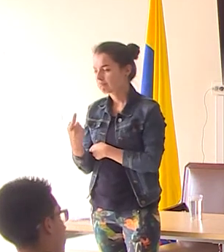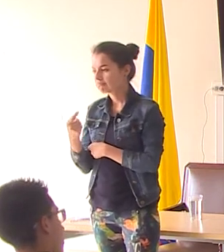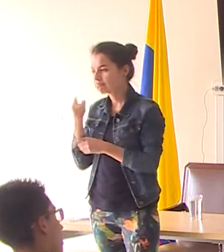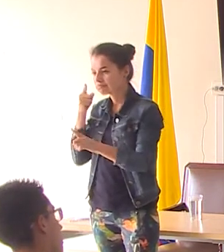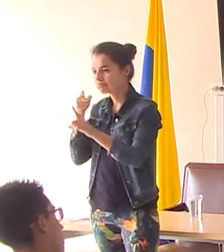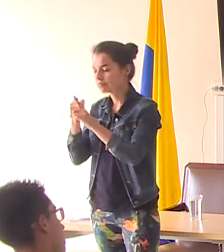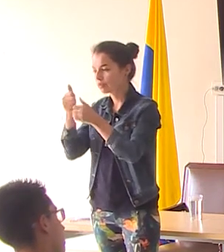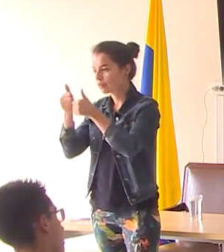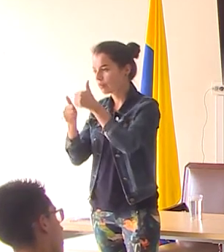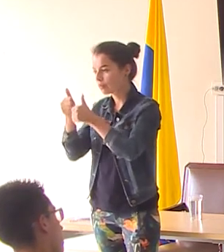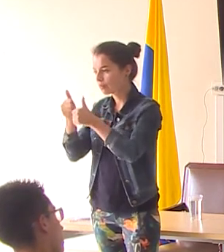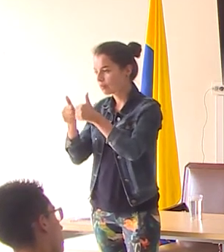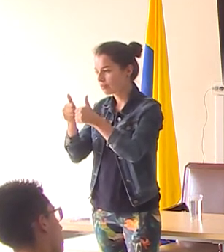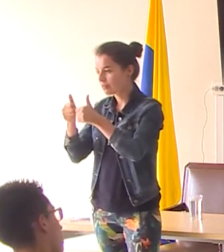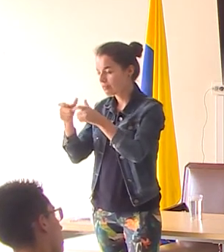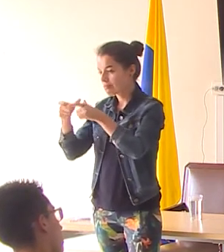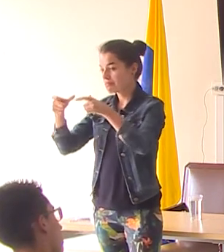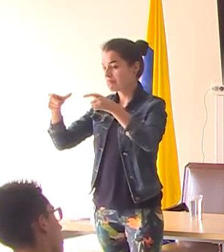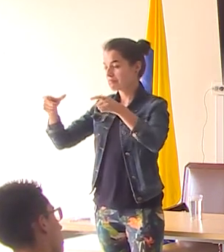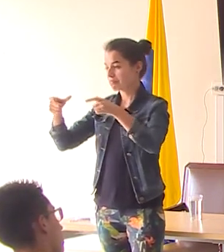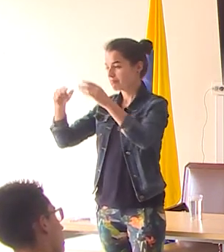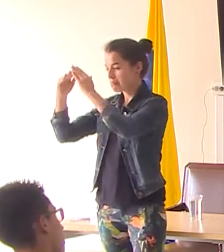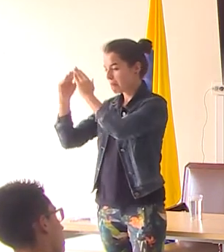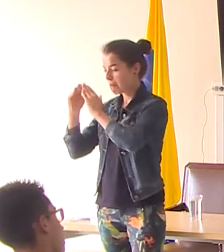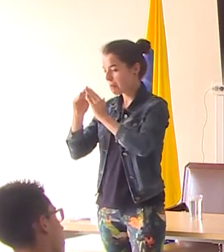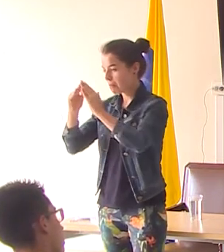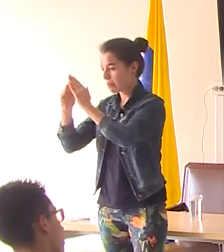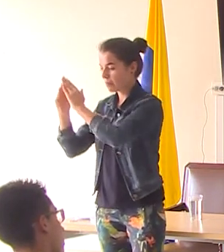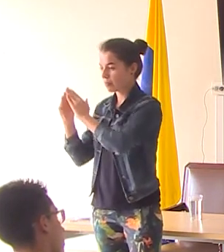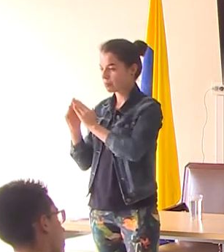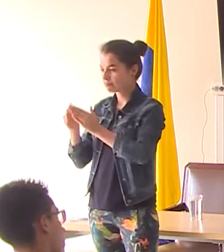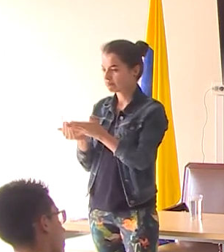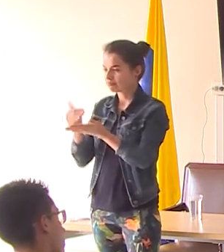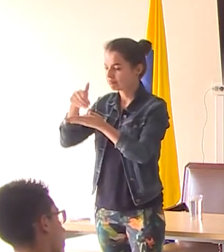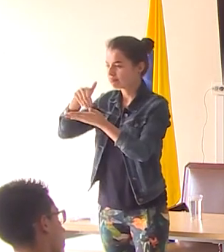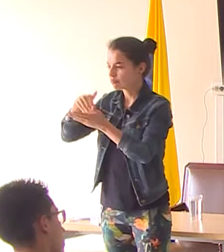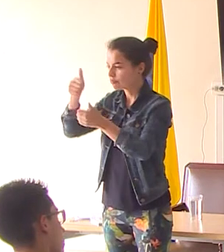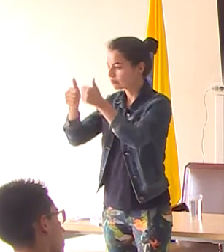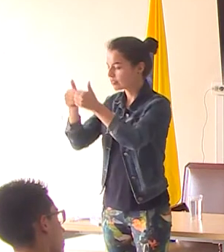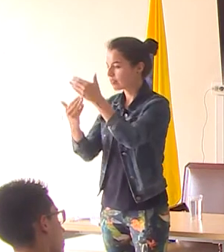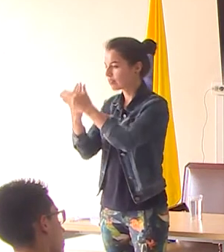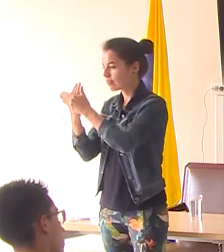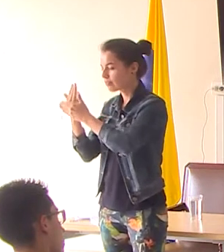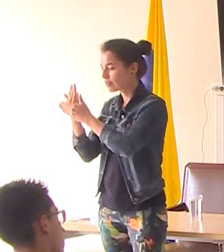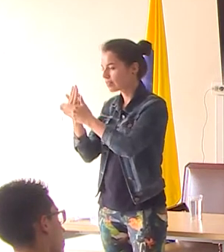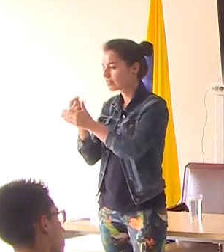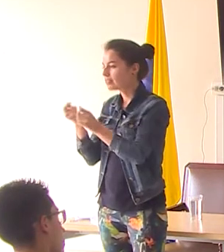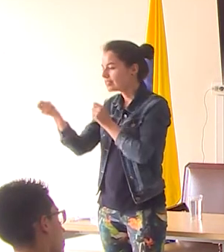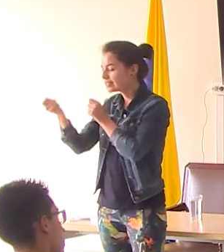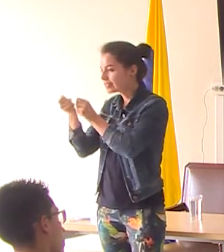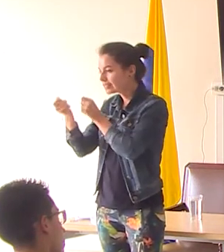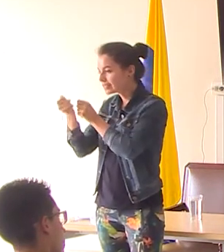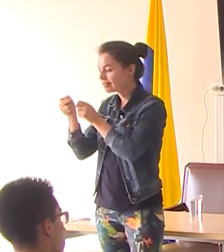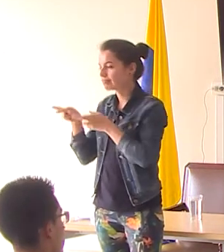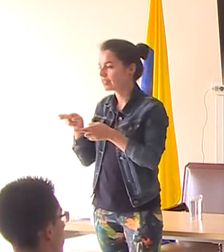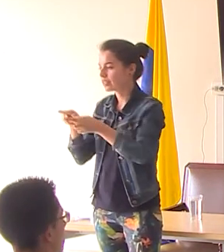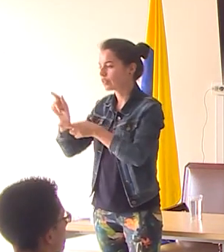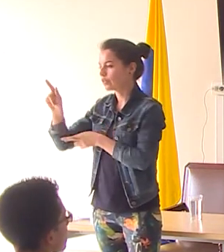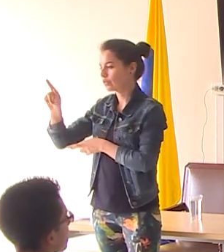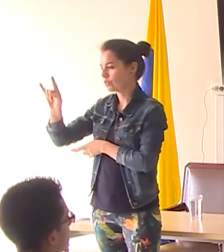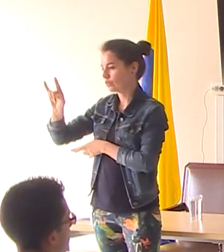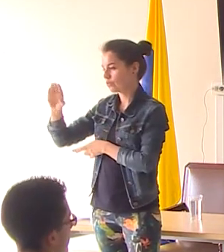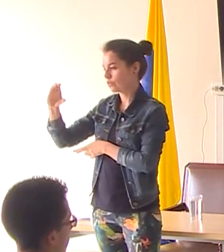nuevos equipamientos grandes equipamientos urbanos y generar centralidades en la ciudad en torno al río fucha en su